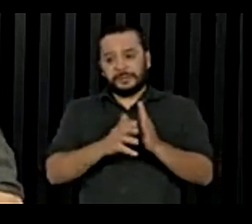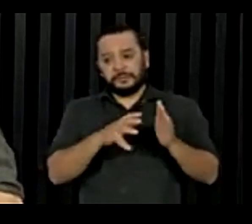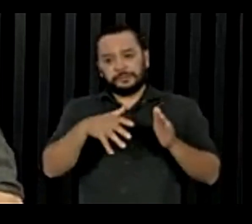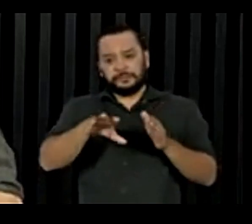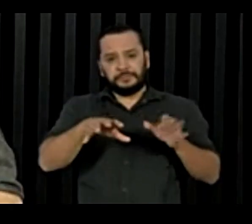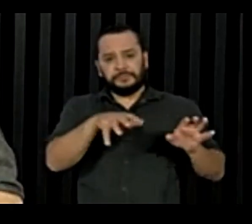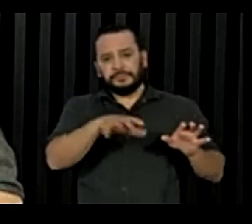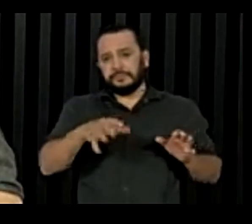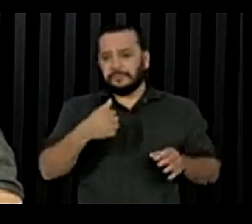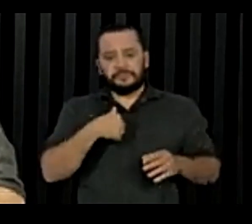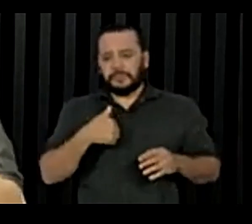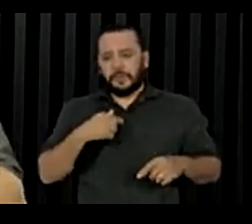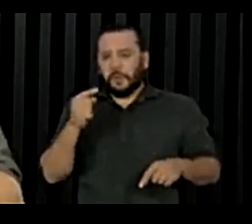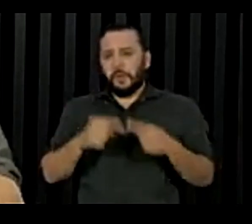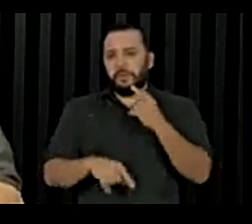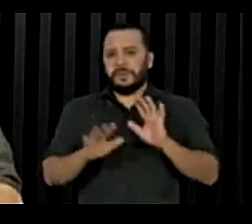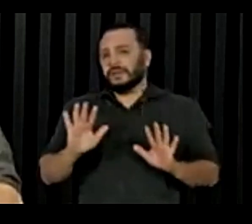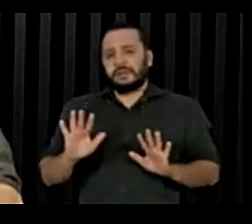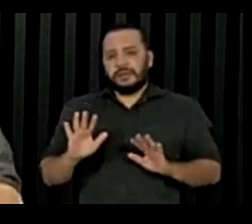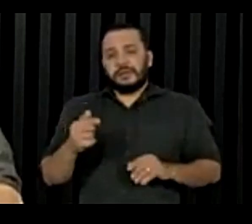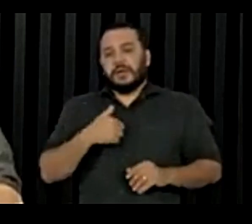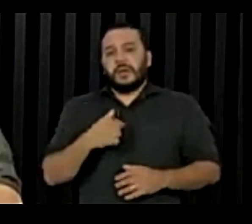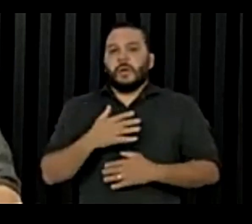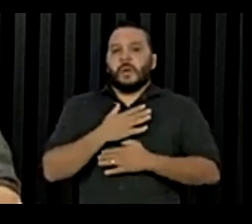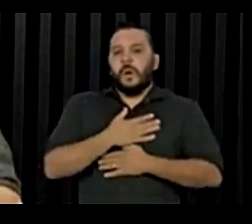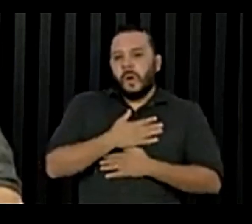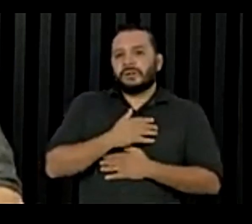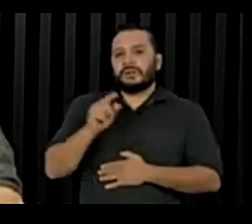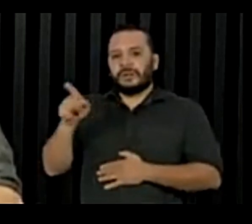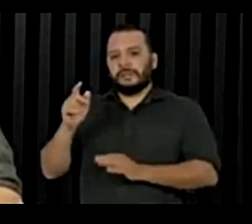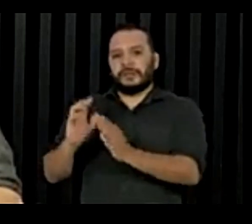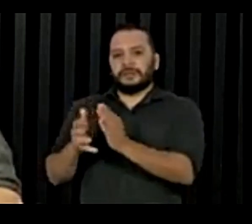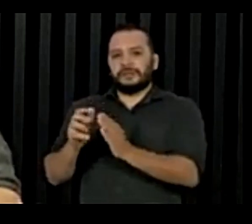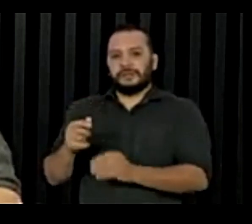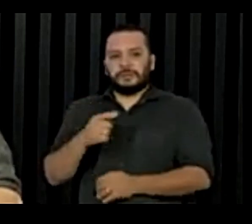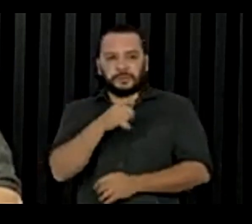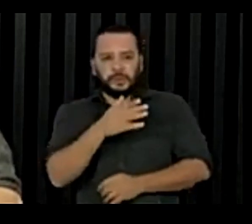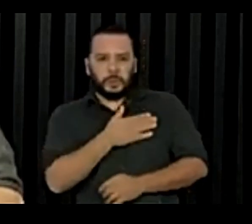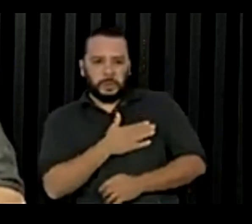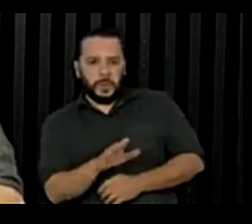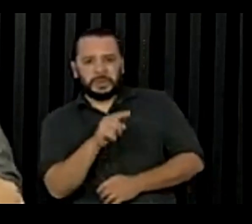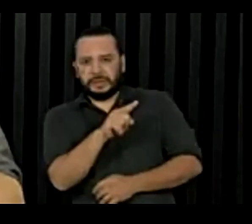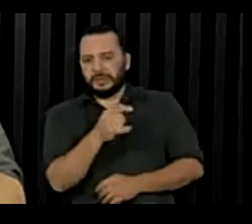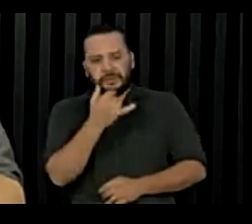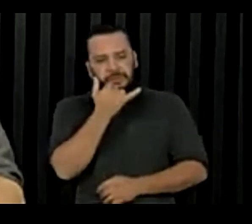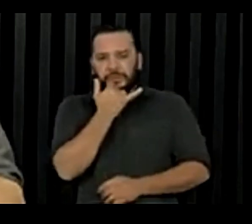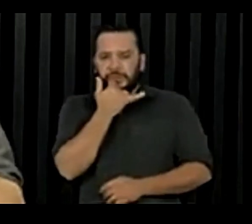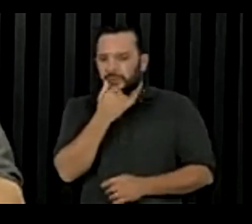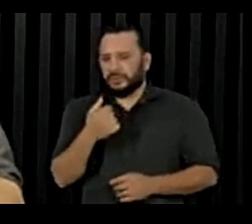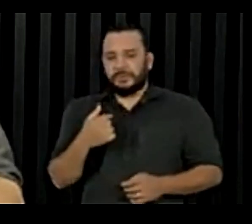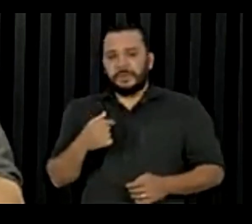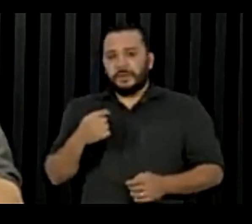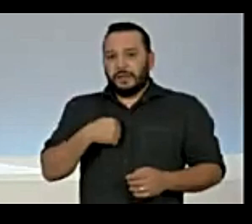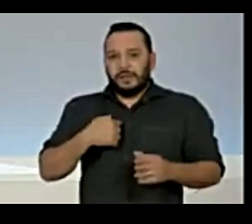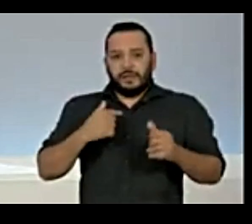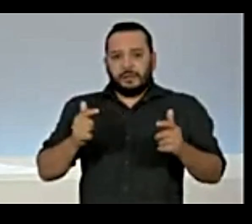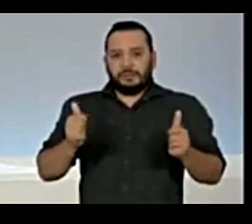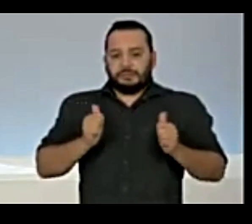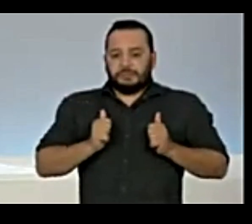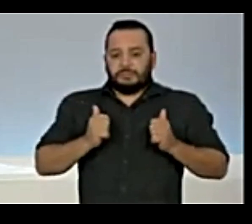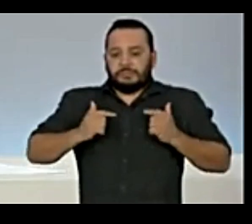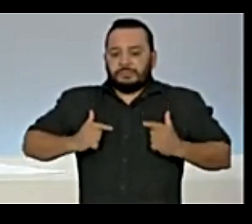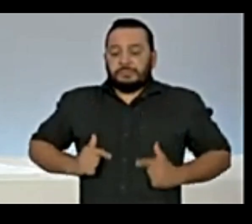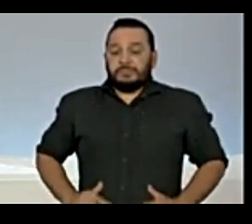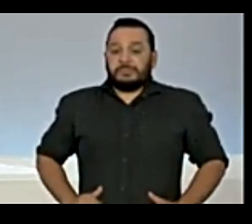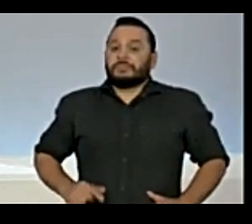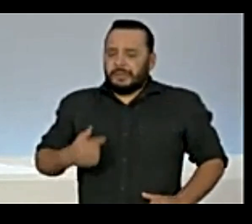não me identifico ao ponto de falar eu gosto de determinado partido. E, embora isso pareça uma posição meio isentão, eu prefiro